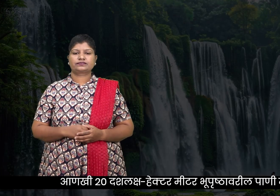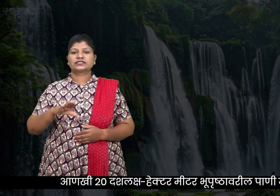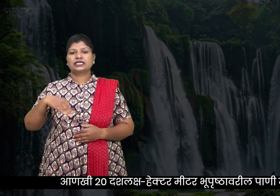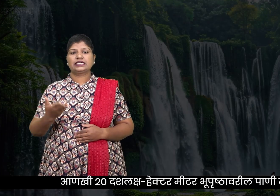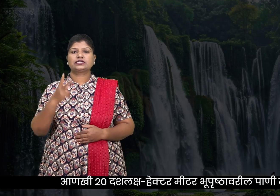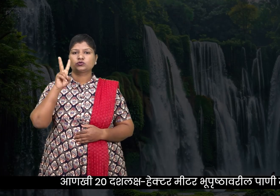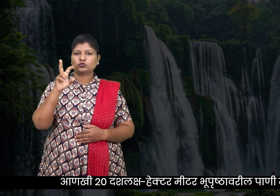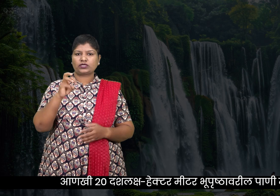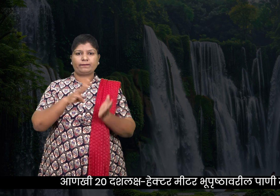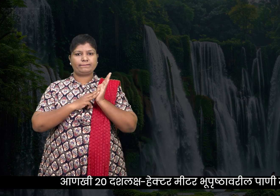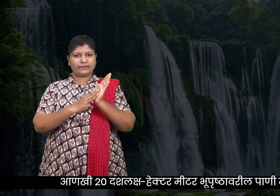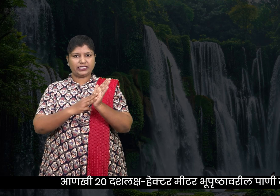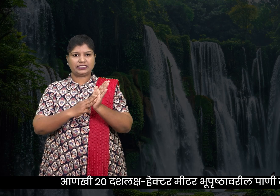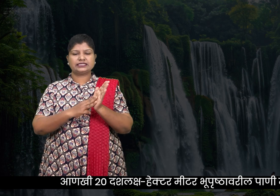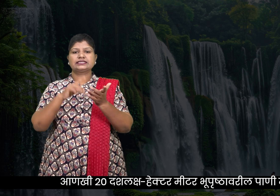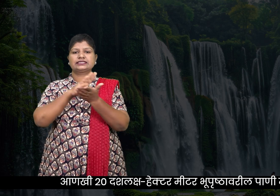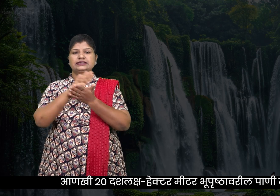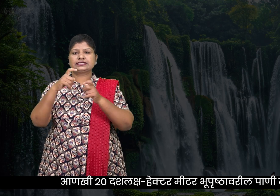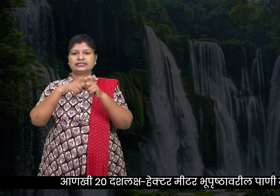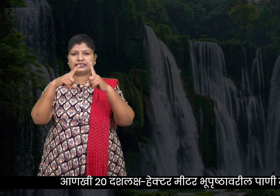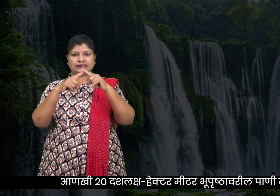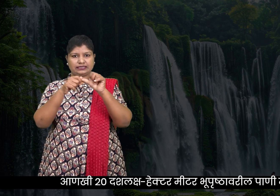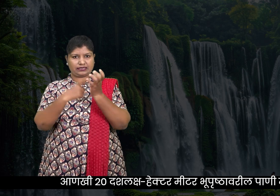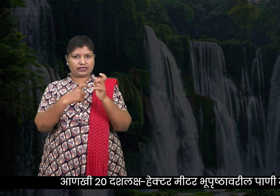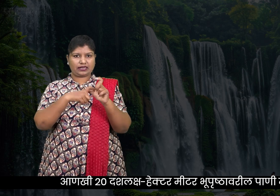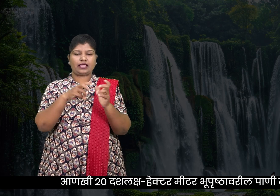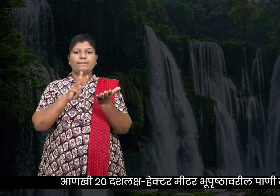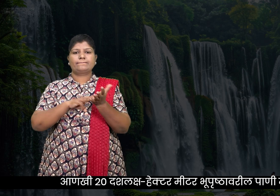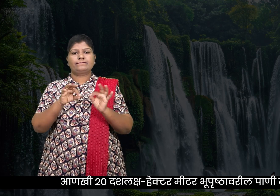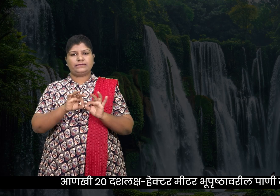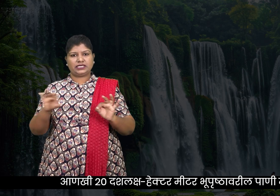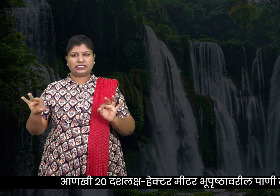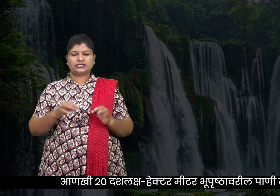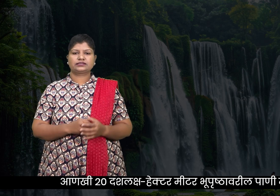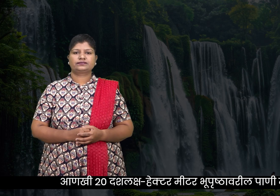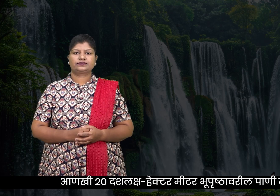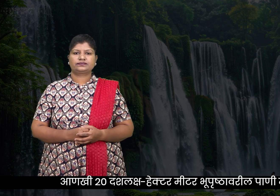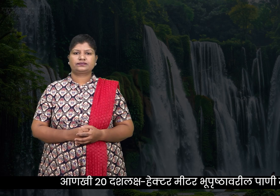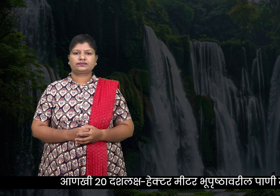आणखी 20 दशलक्ष हेक्टर मीटर भूपृष्ठावरील पाणी म्हणून वाहते.